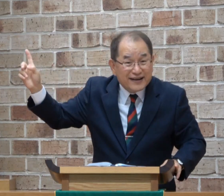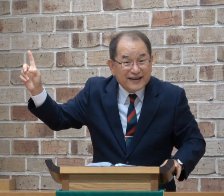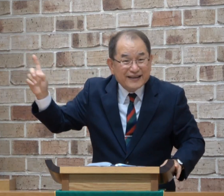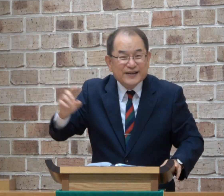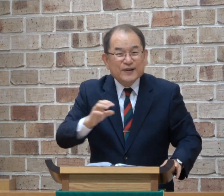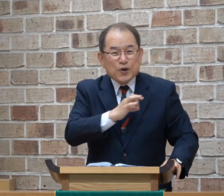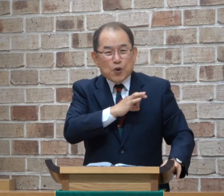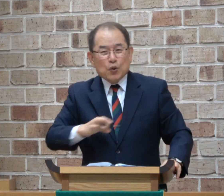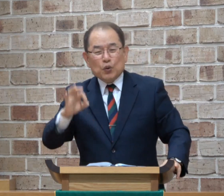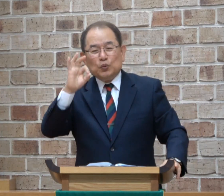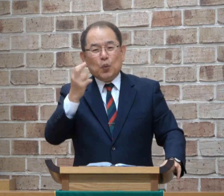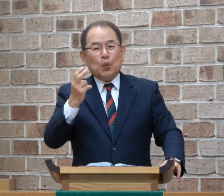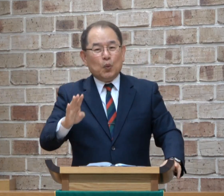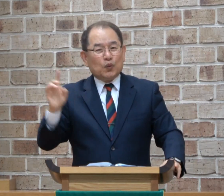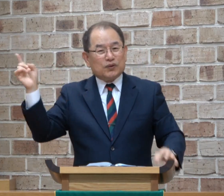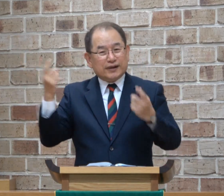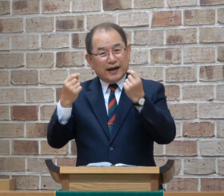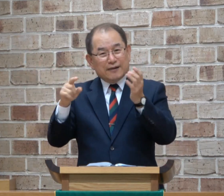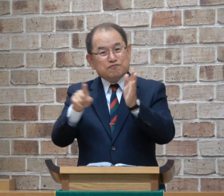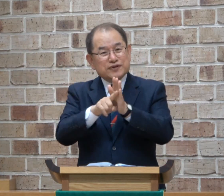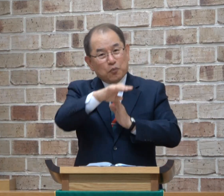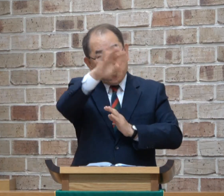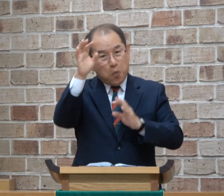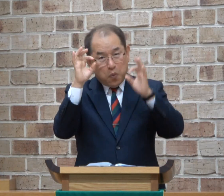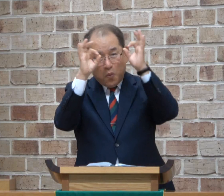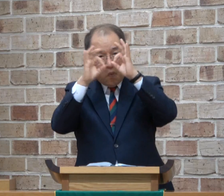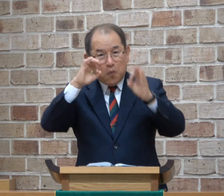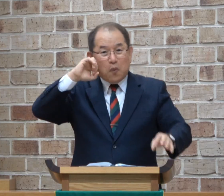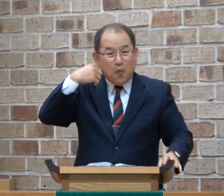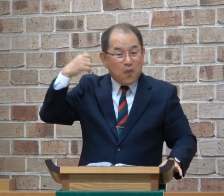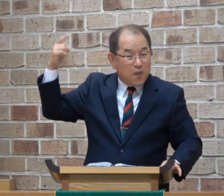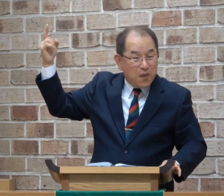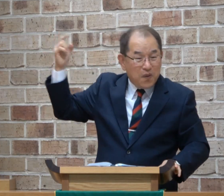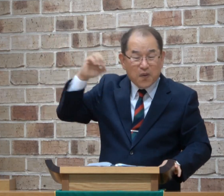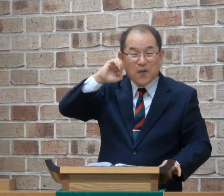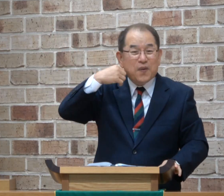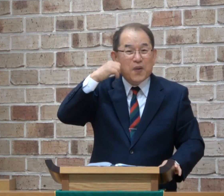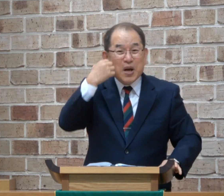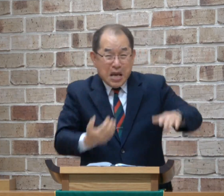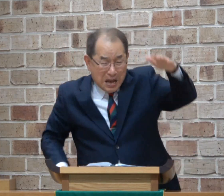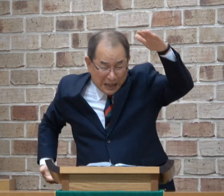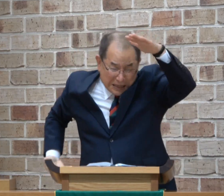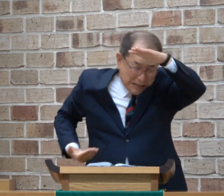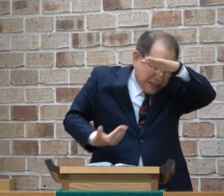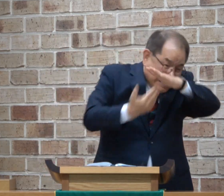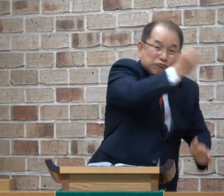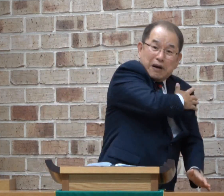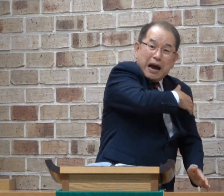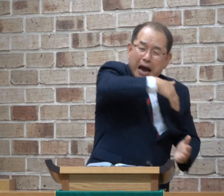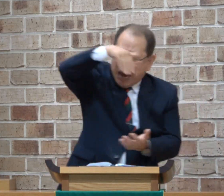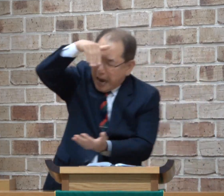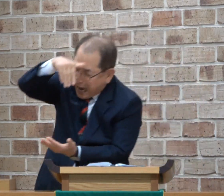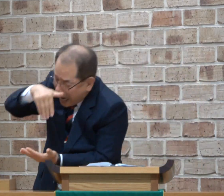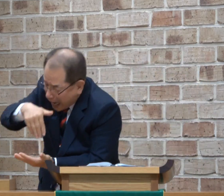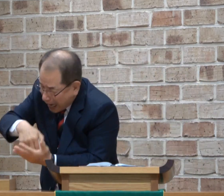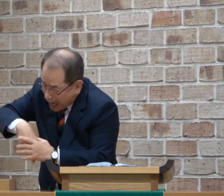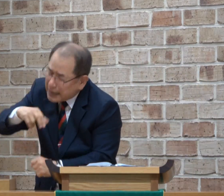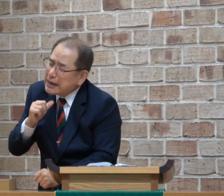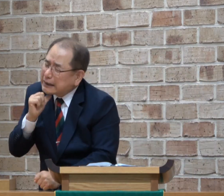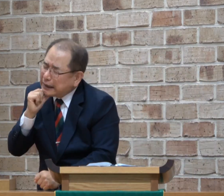욥의 믿음, 그런 믿음을 찾아보기는 어렵습니다. 정말 가장 부자였다가 가장 가난한 사람으로